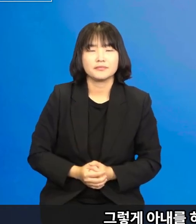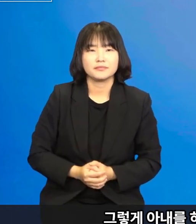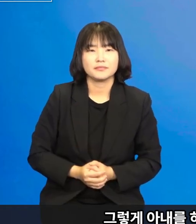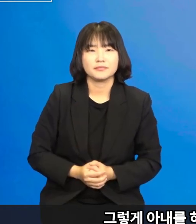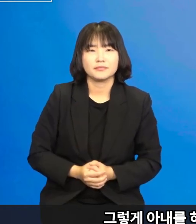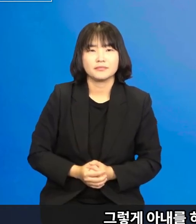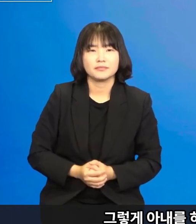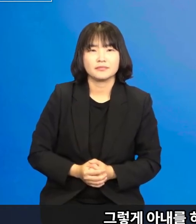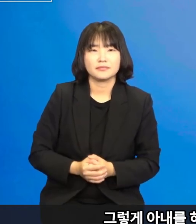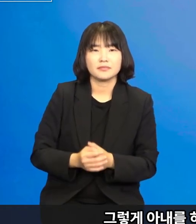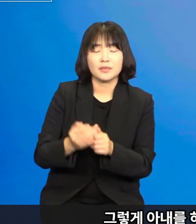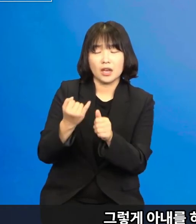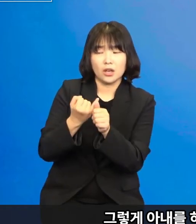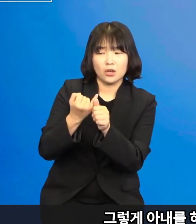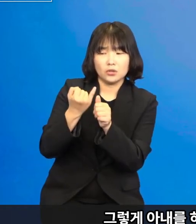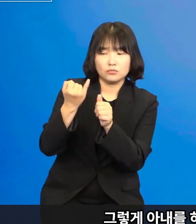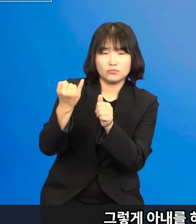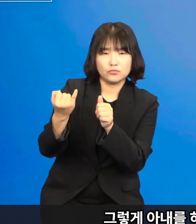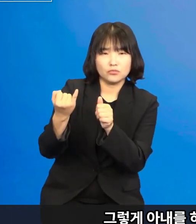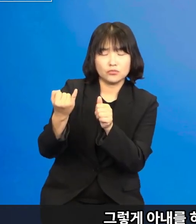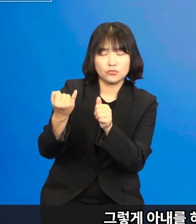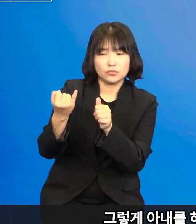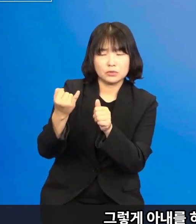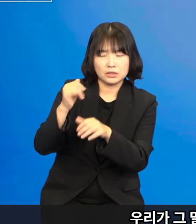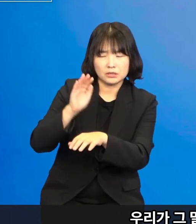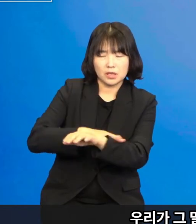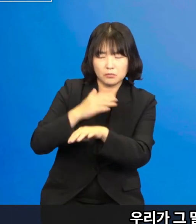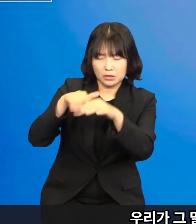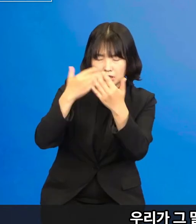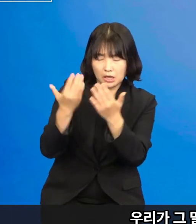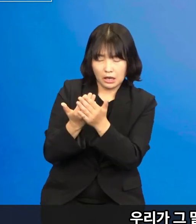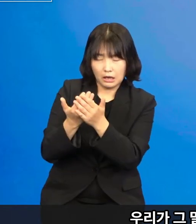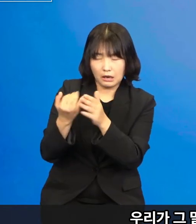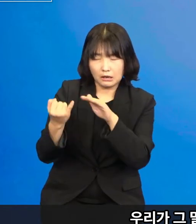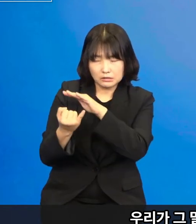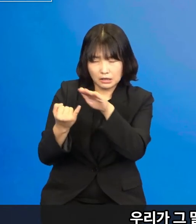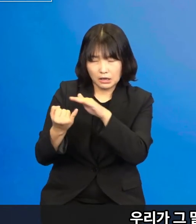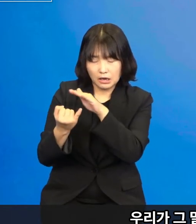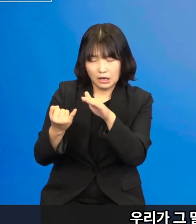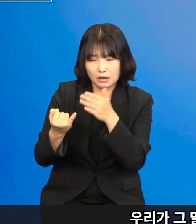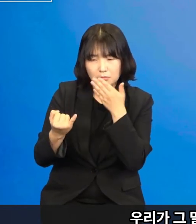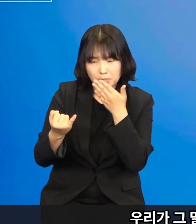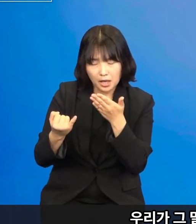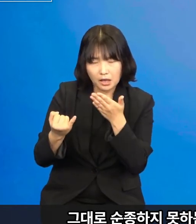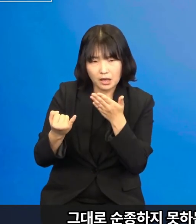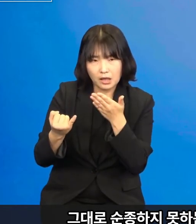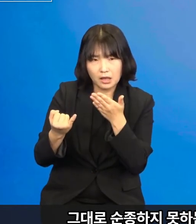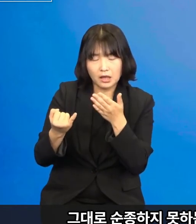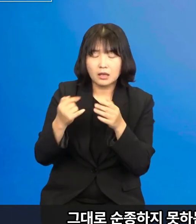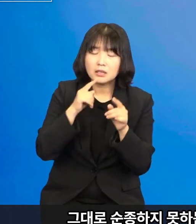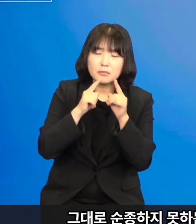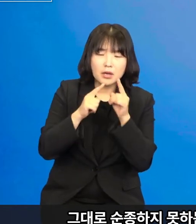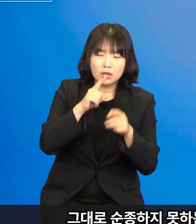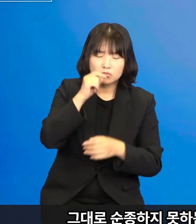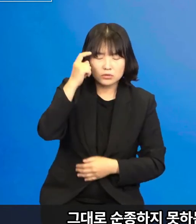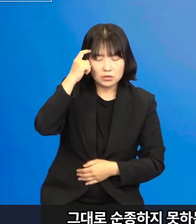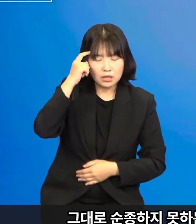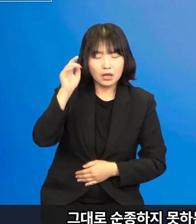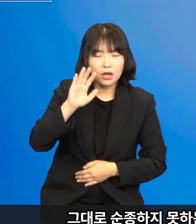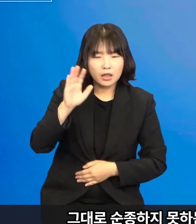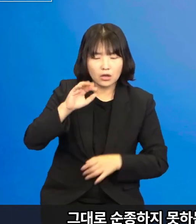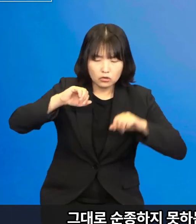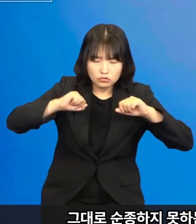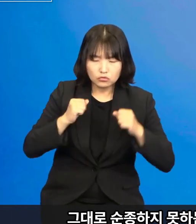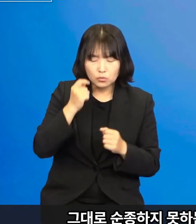아내를 허물까지 품고 사랑하는가? 우리가 그 말씀을 묵상하지 않고 그대로 순종하지 못하는 그